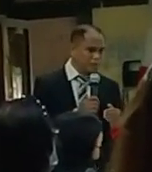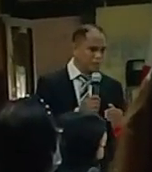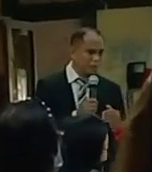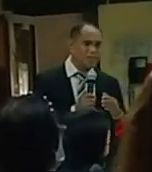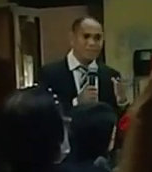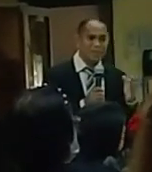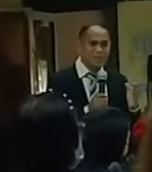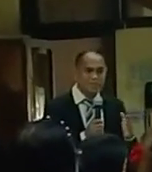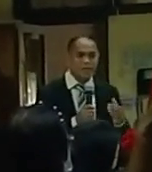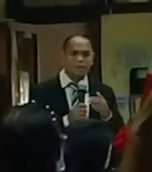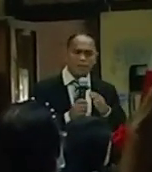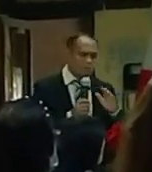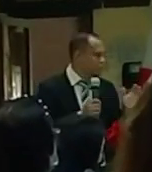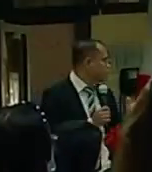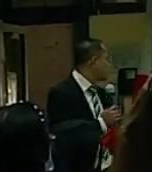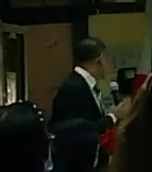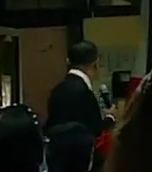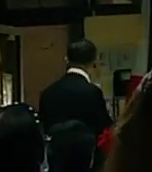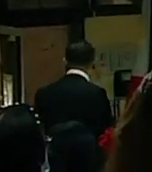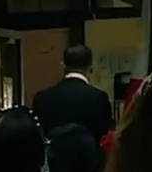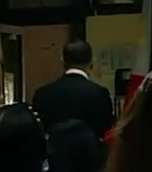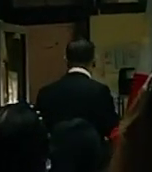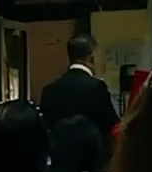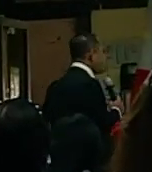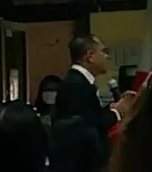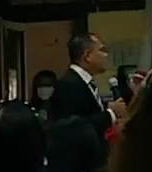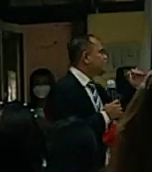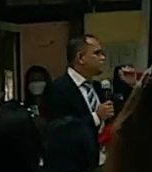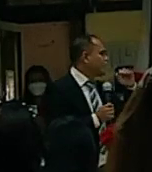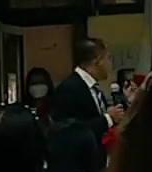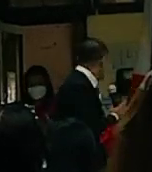language. Ganun lang madali. Walang duda. Okay? Yes. Next,